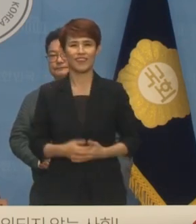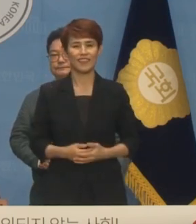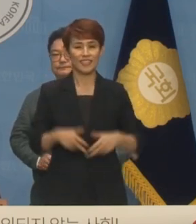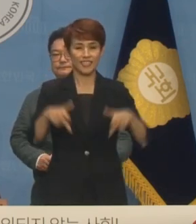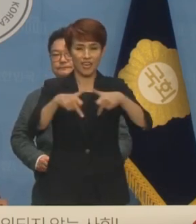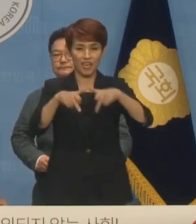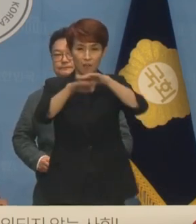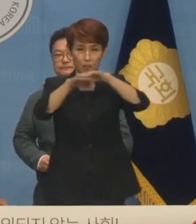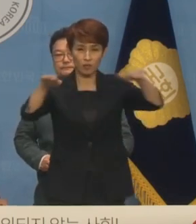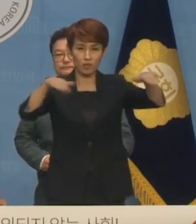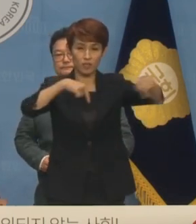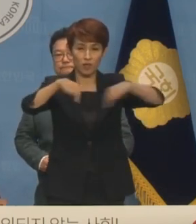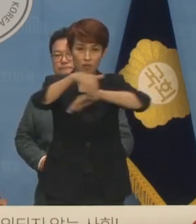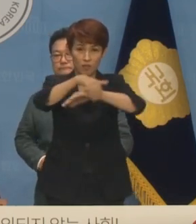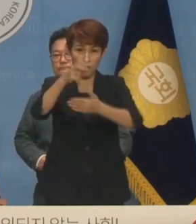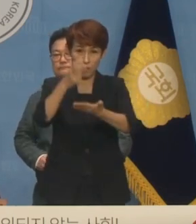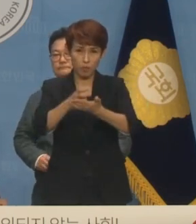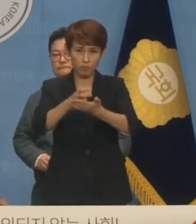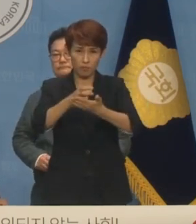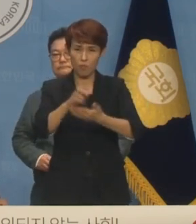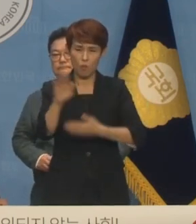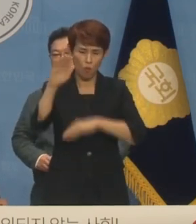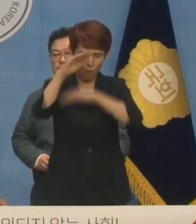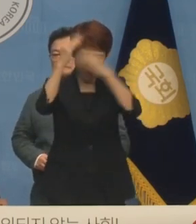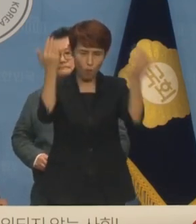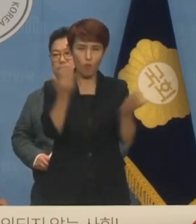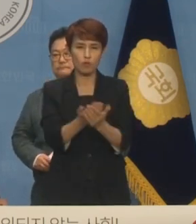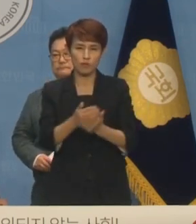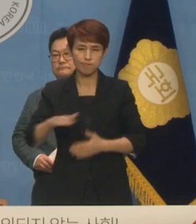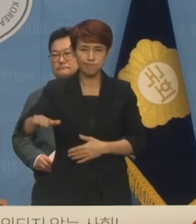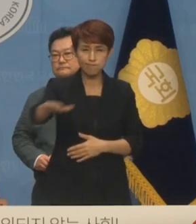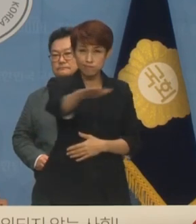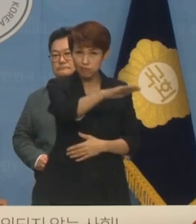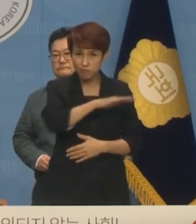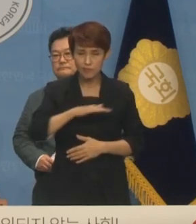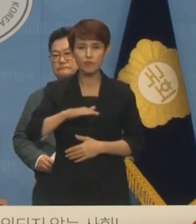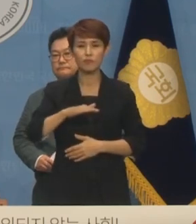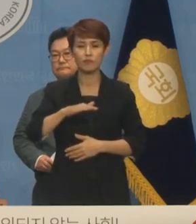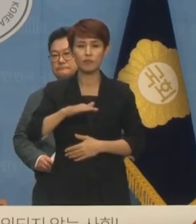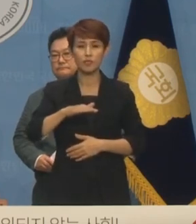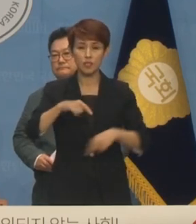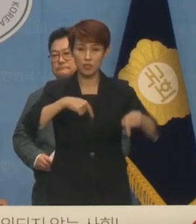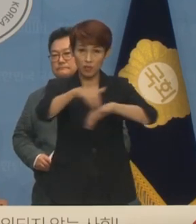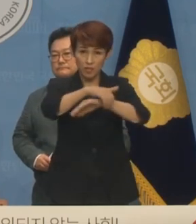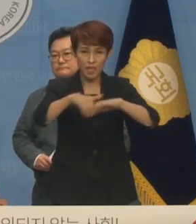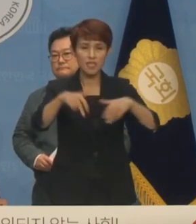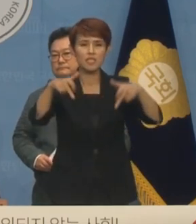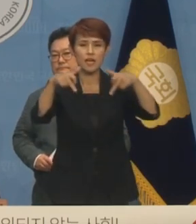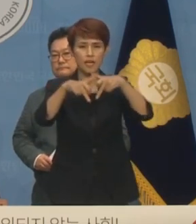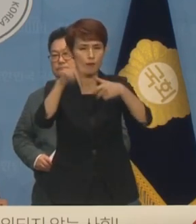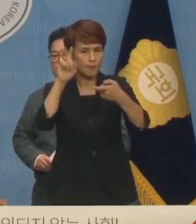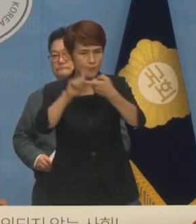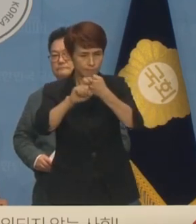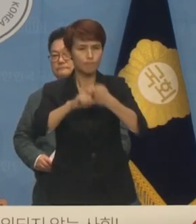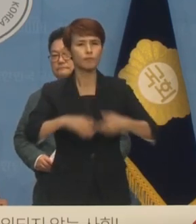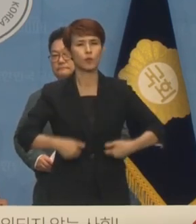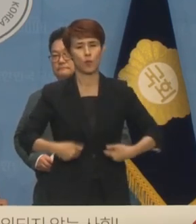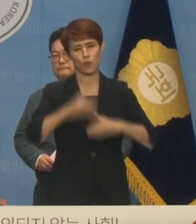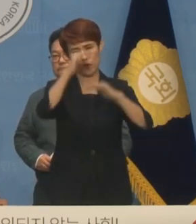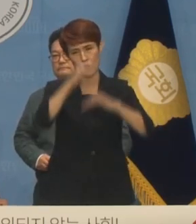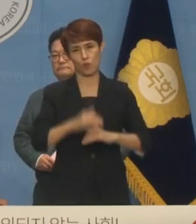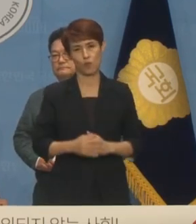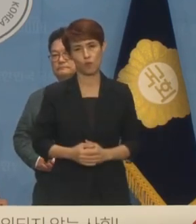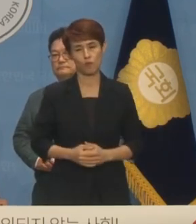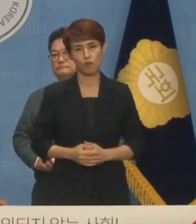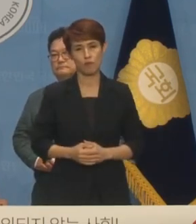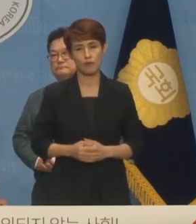장애평등정책법은 모든 분야의 국가정책이 장애 감수성을 갖도록 하는 법률입니다. 장애인의 삶과 무관한